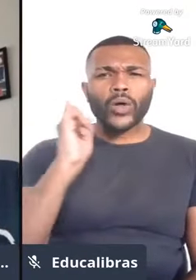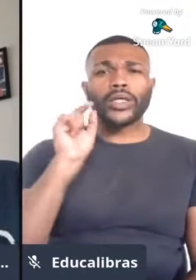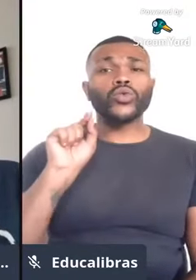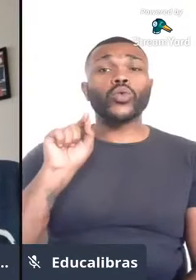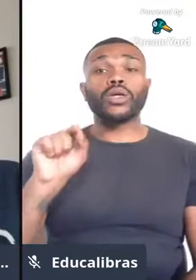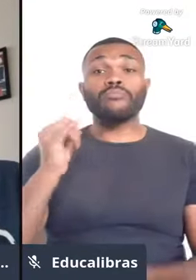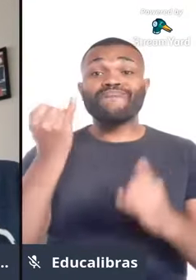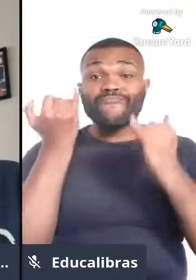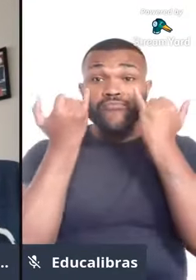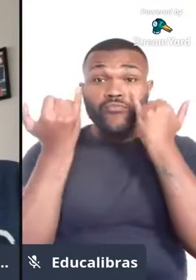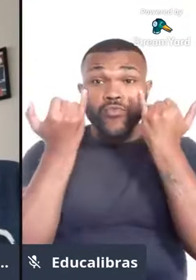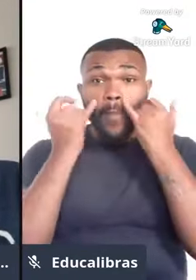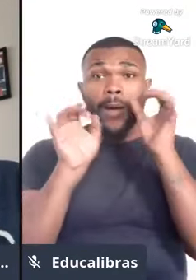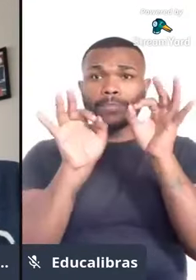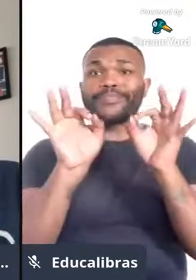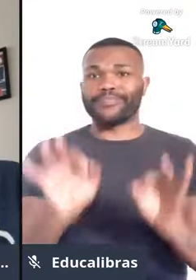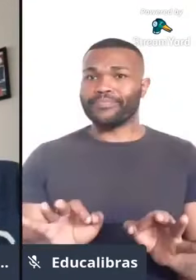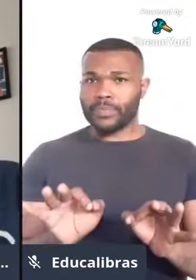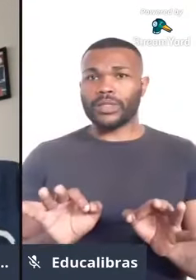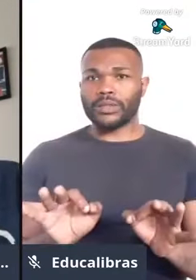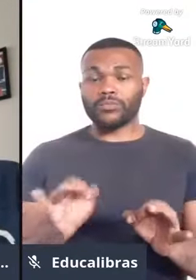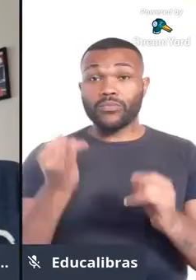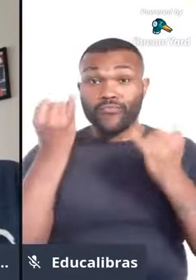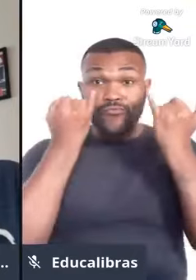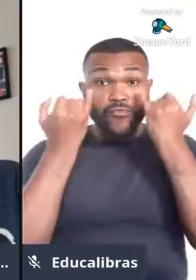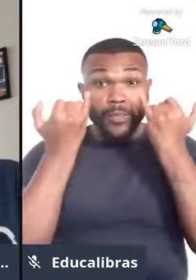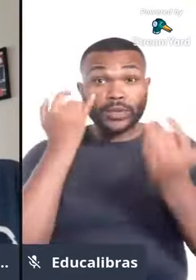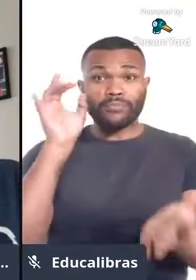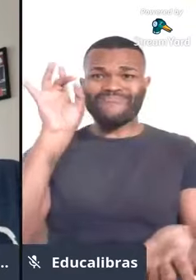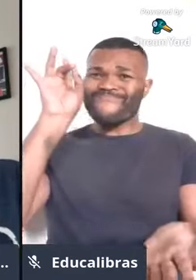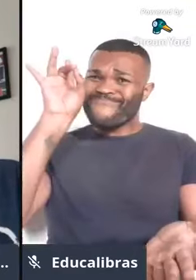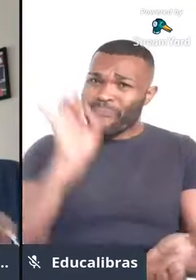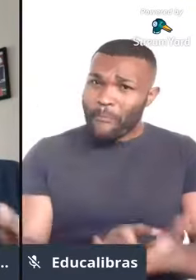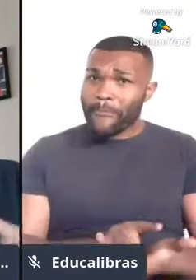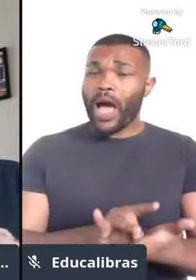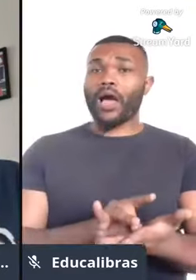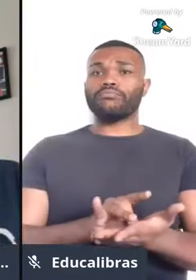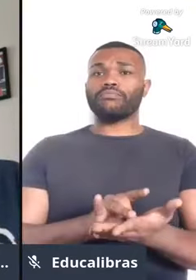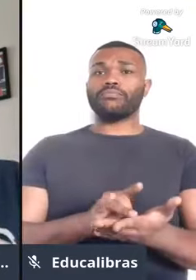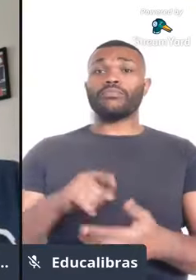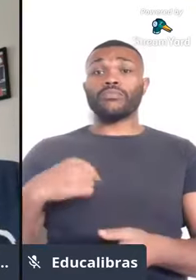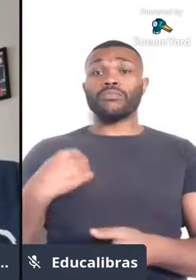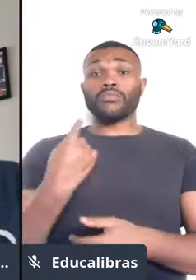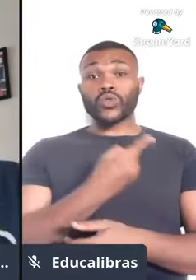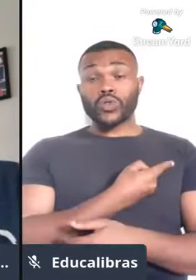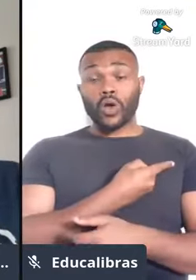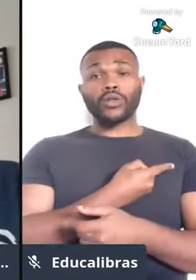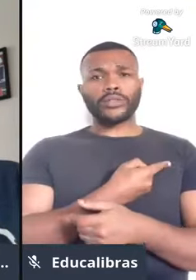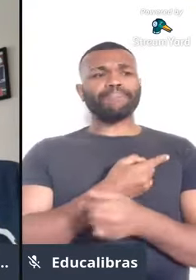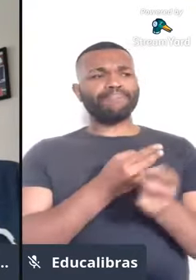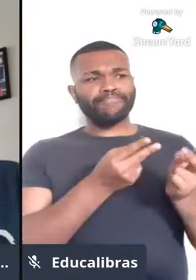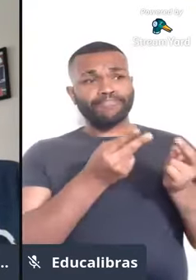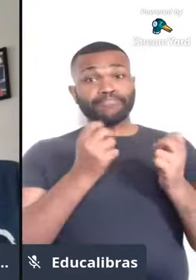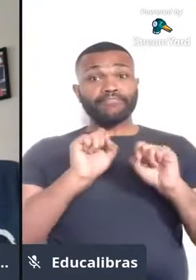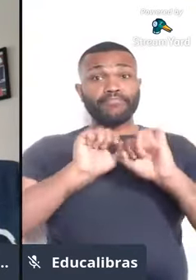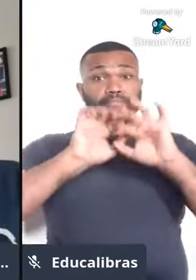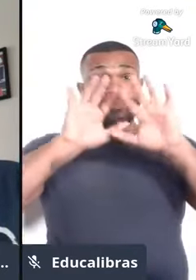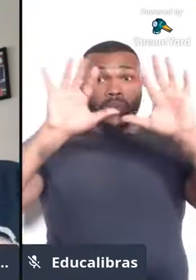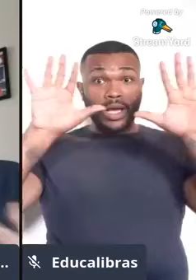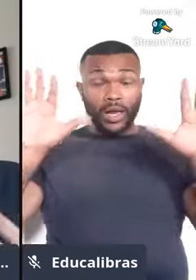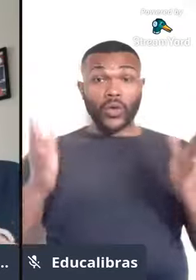concreta, né? O que vale é a informação concreta. A gente precisa... ficou muito, muito claro para mim que, nesse